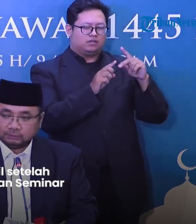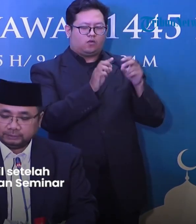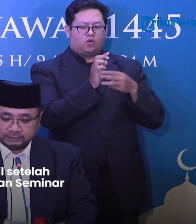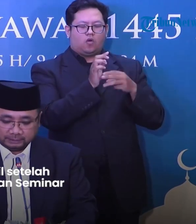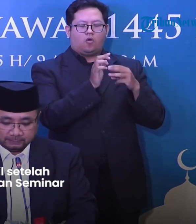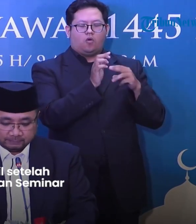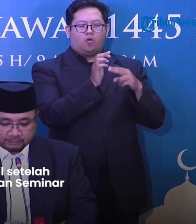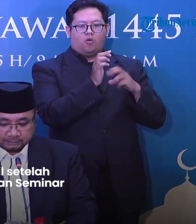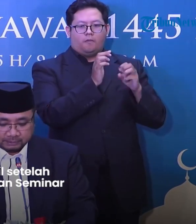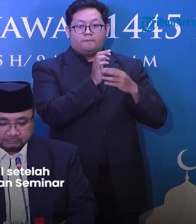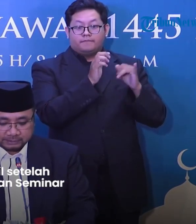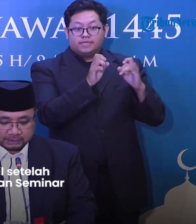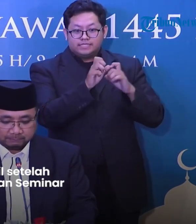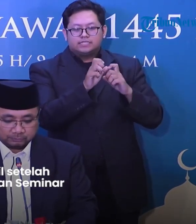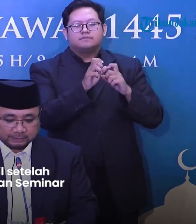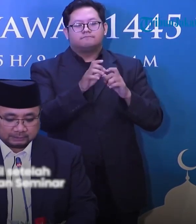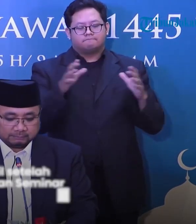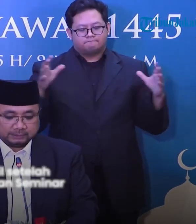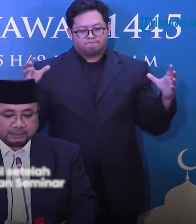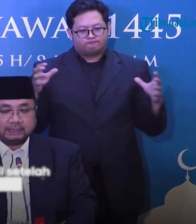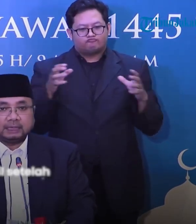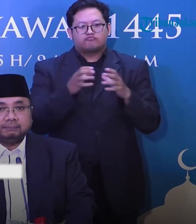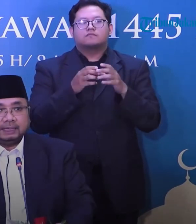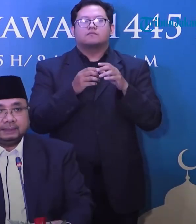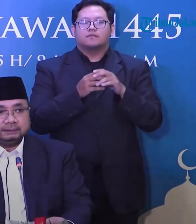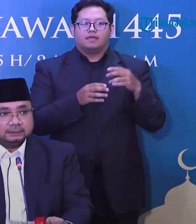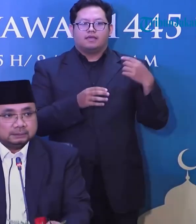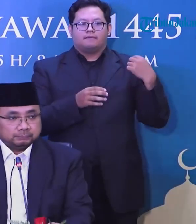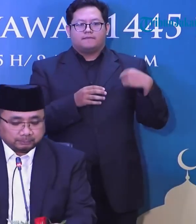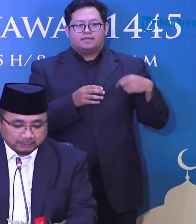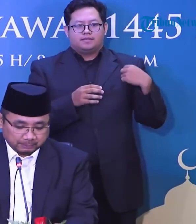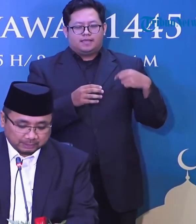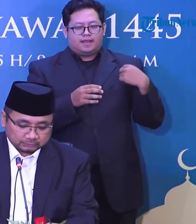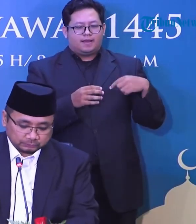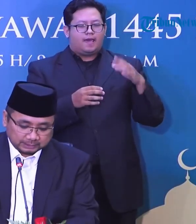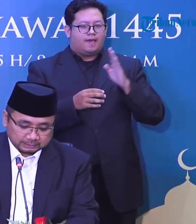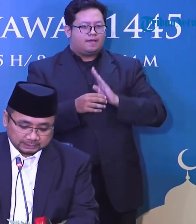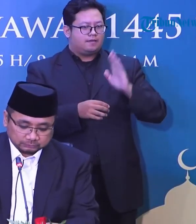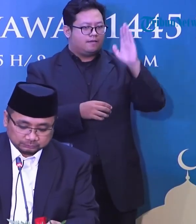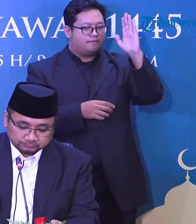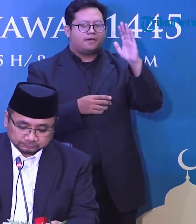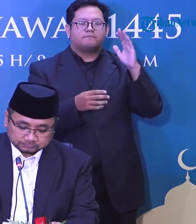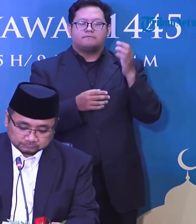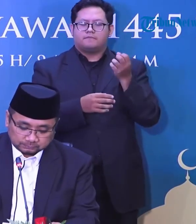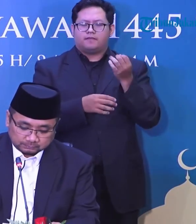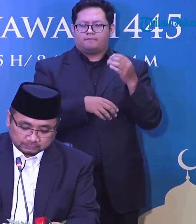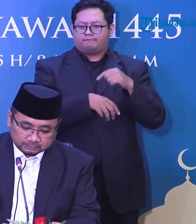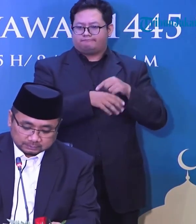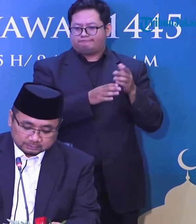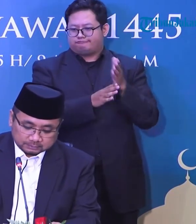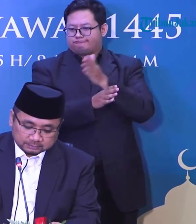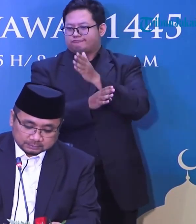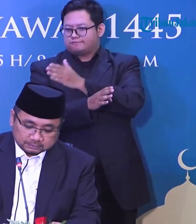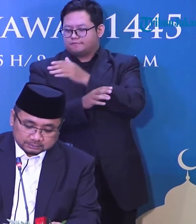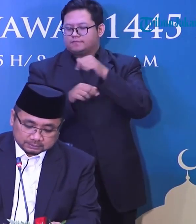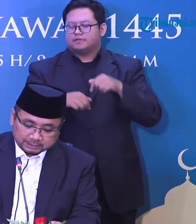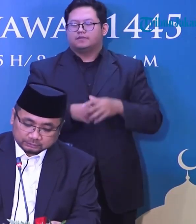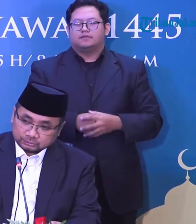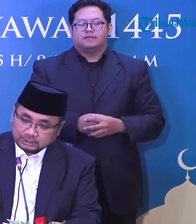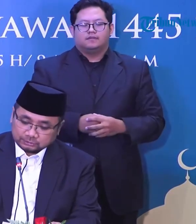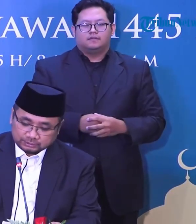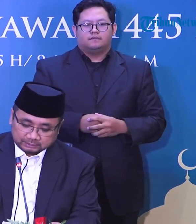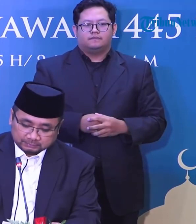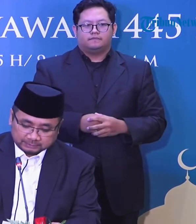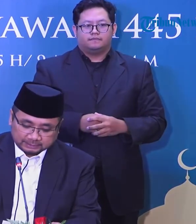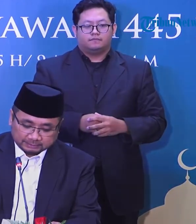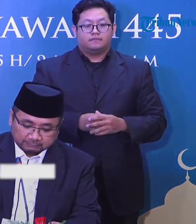melalui tim hisab rukyat Kementerian Agama beberapa waktu yang lalu setelah itu